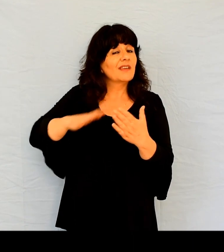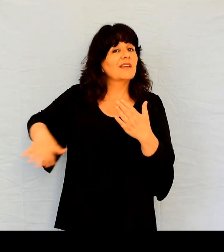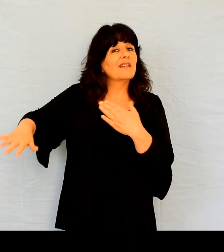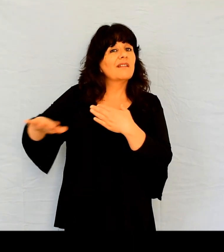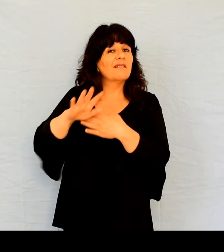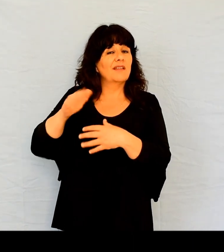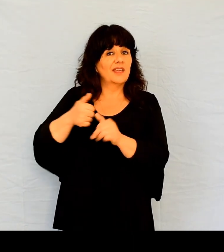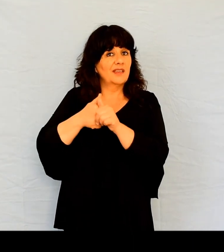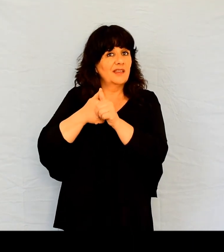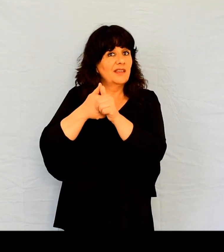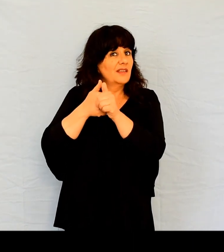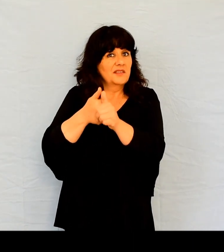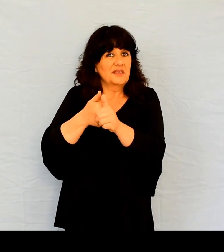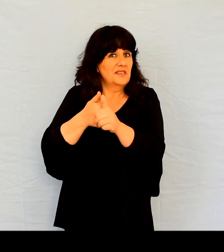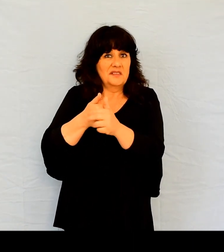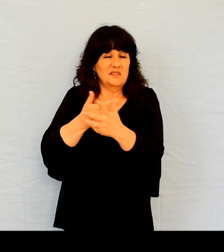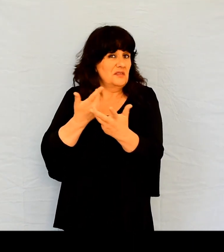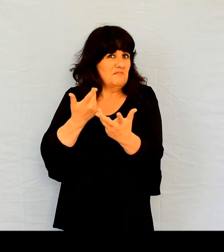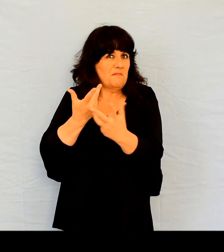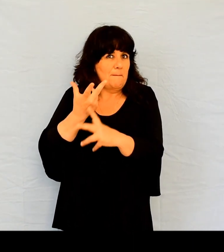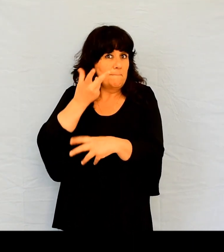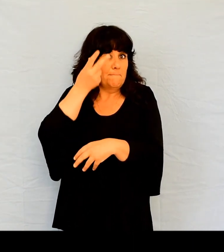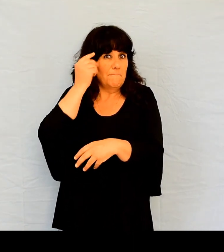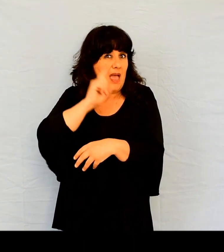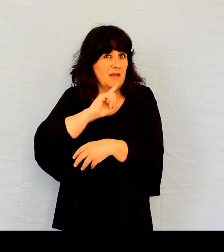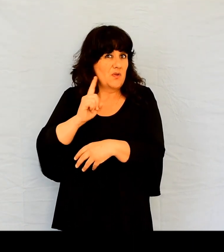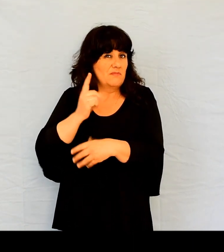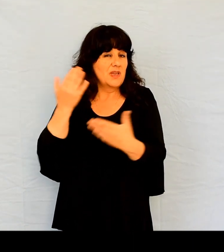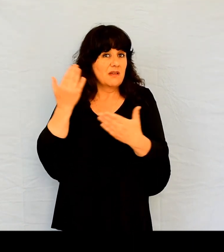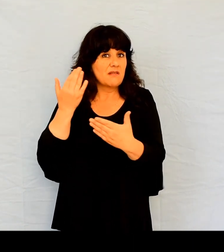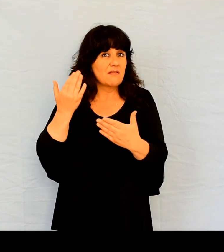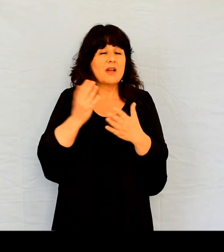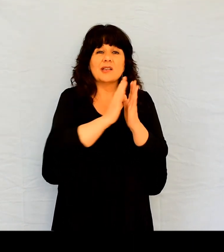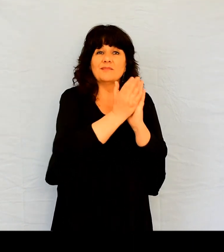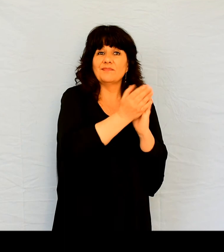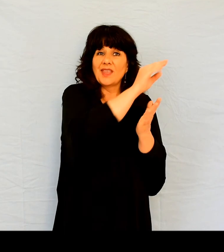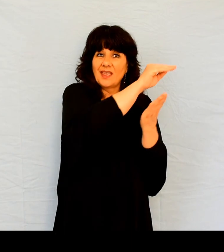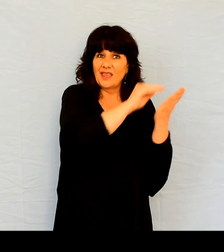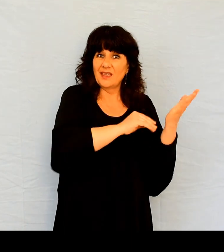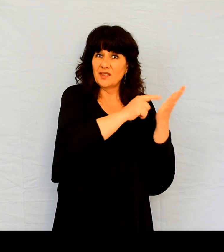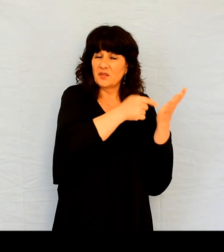que selon l'Écriture, il fallait que Jésus ressuscite d'entre les morts.